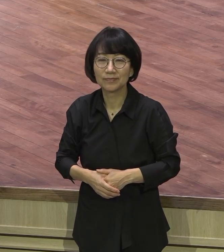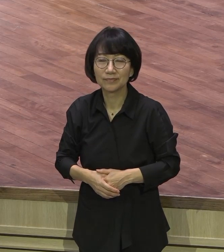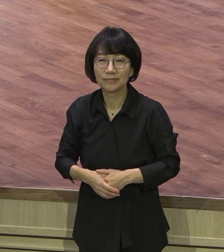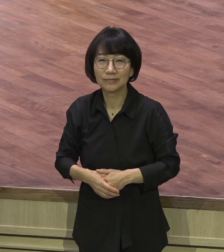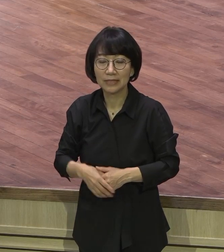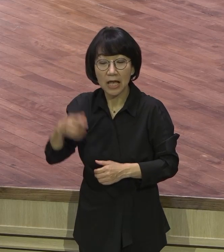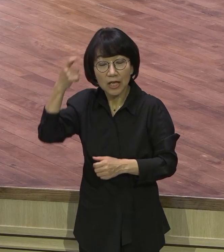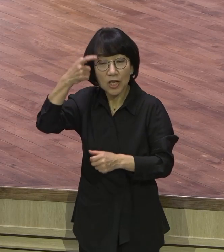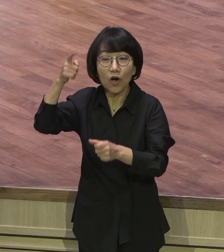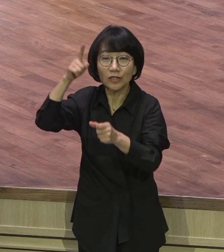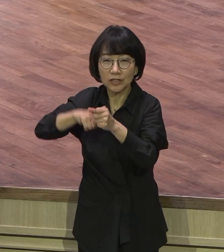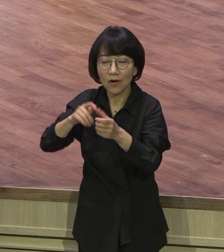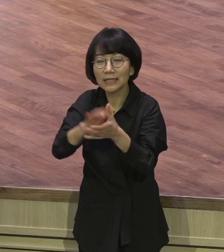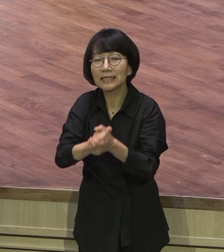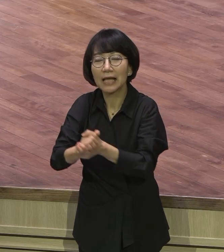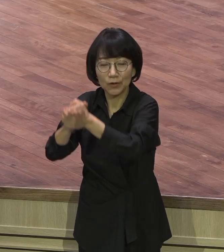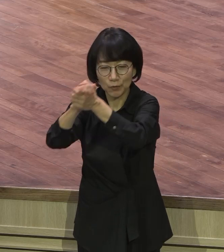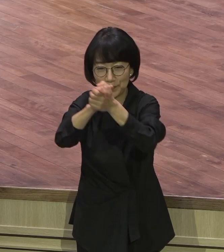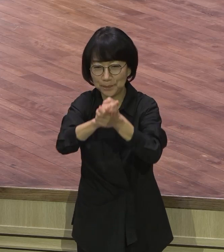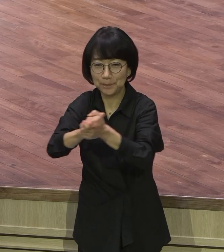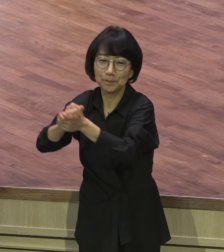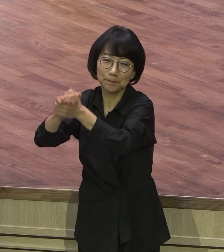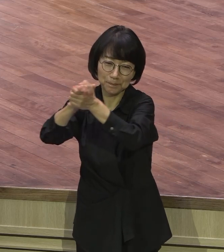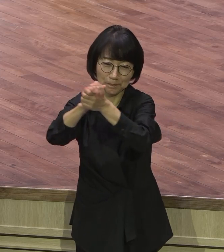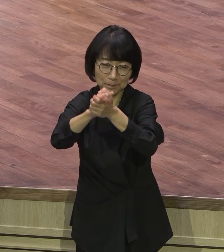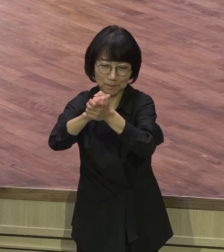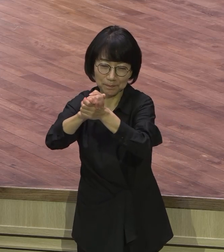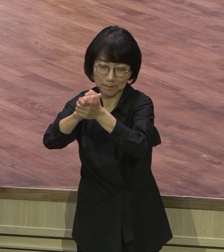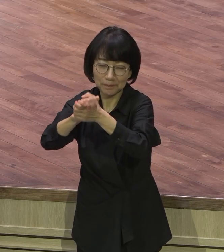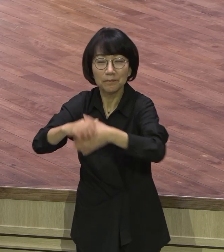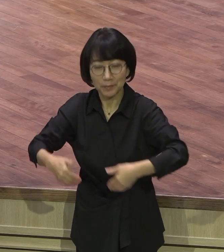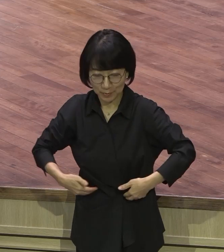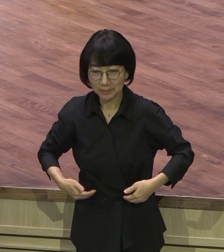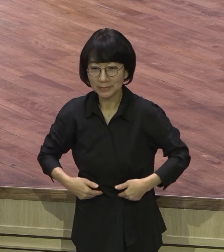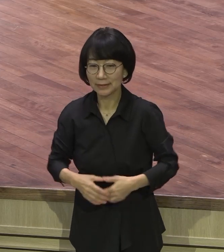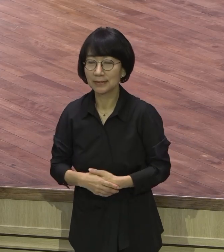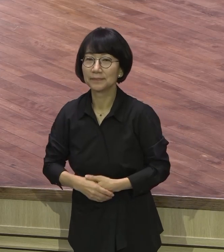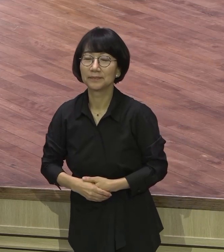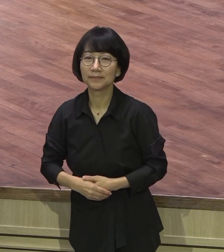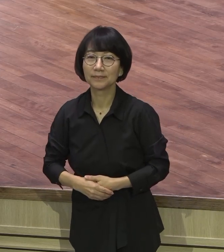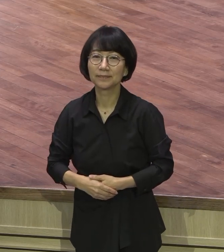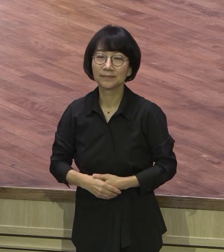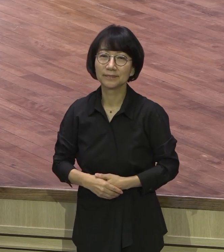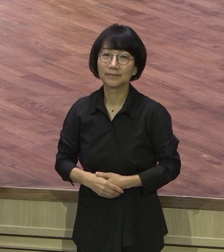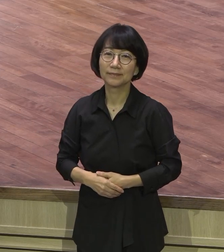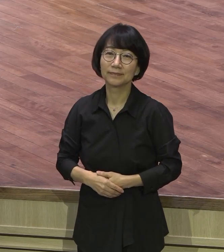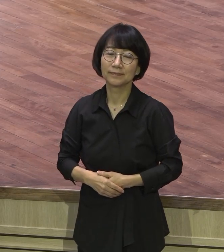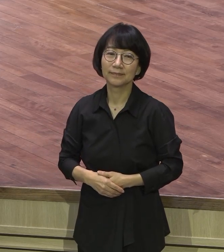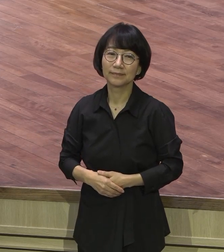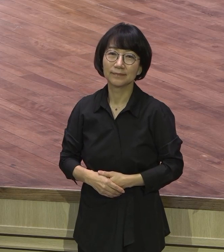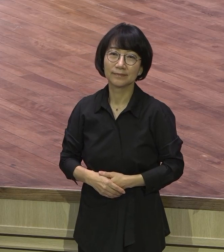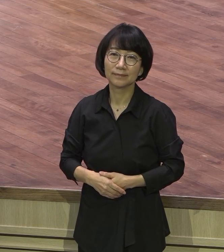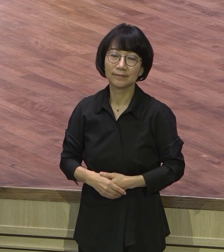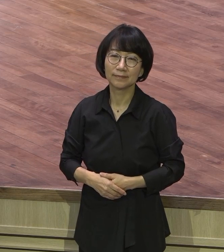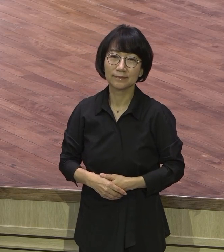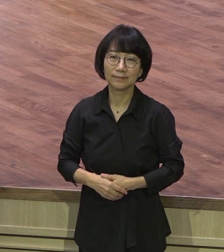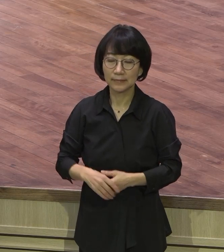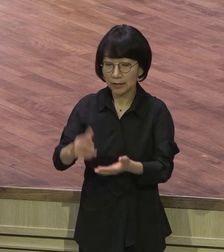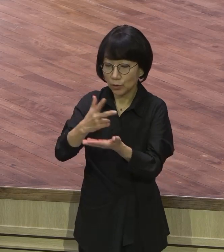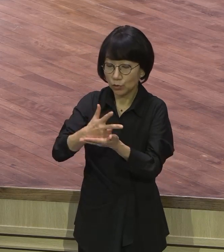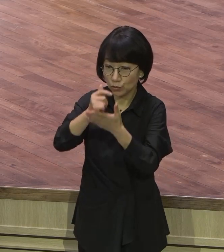믿는 그러한 대화기도 여러분 시작되길 바랍니다 쉽게 적용하면 강담